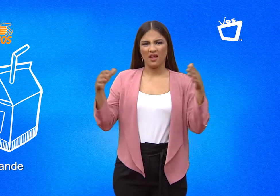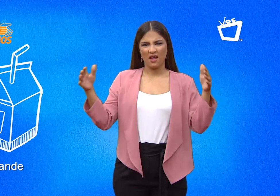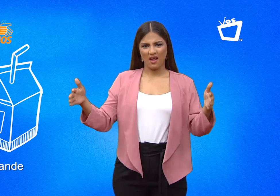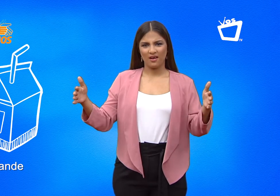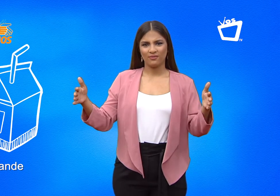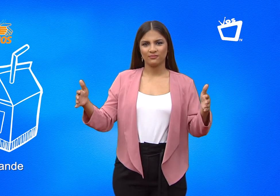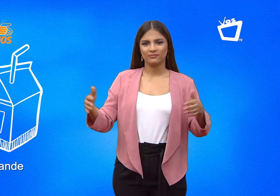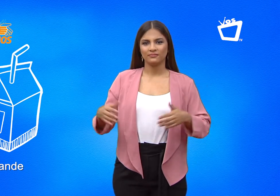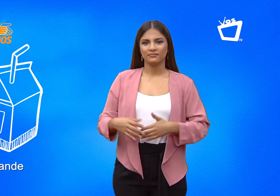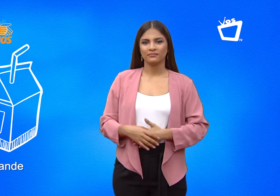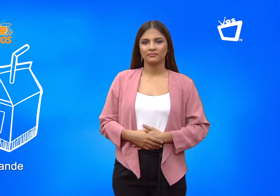Grande.